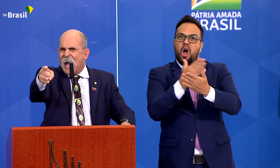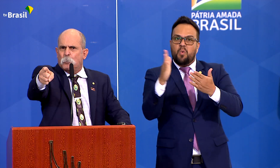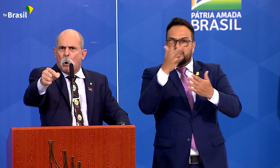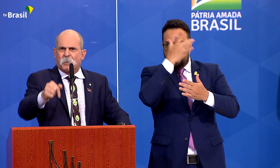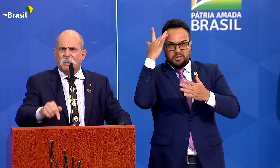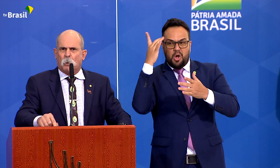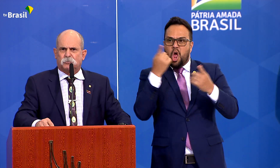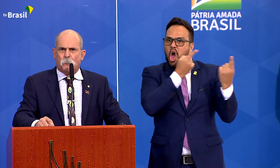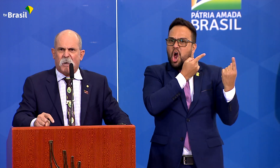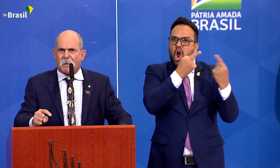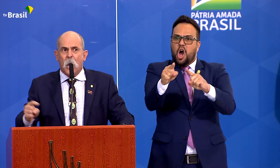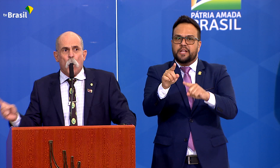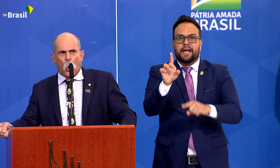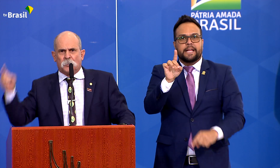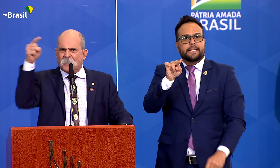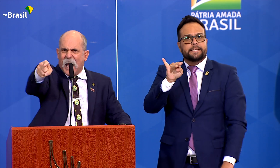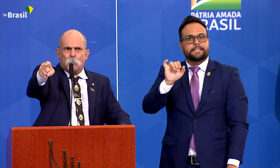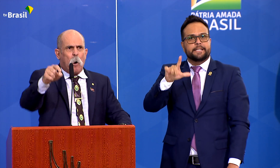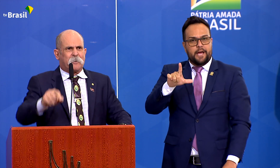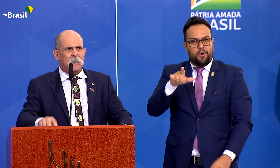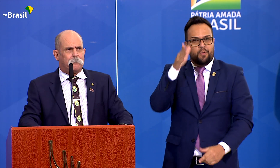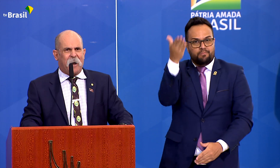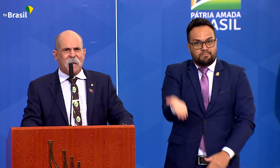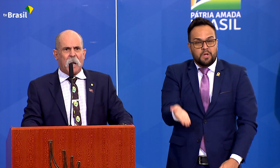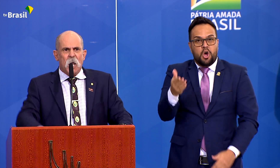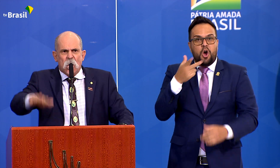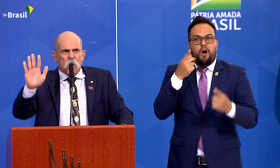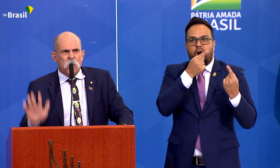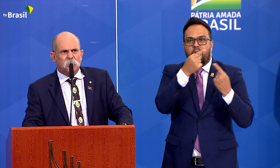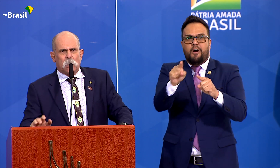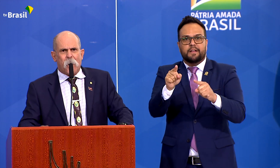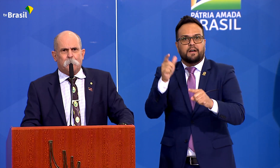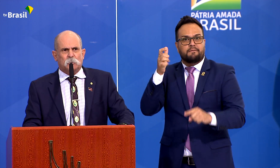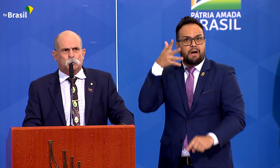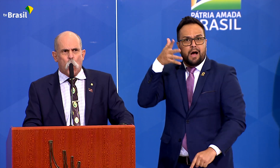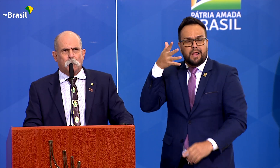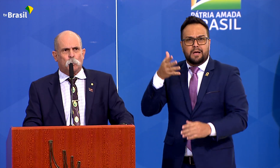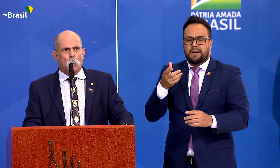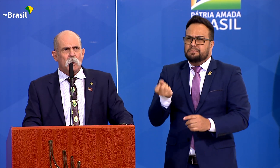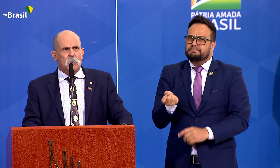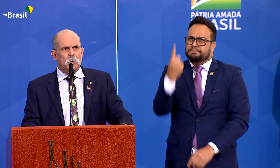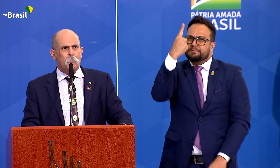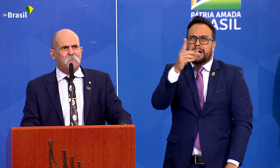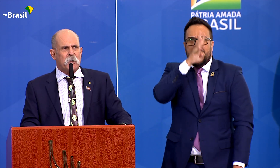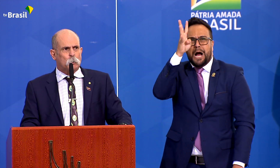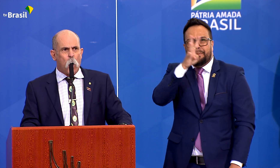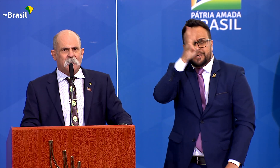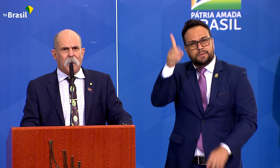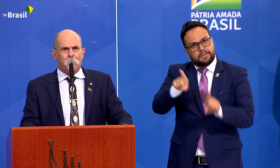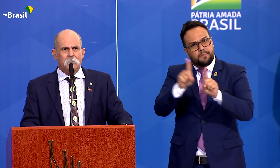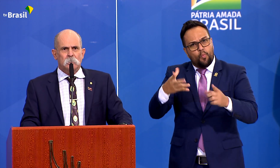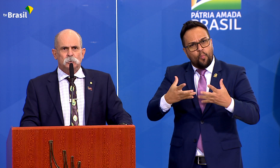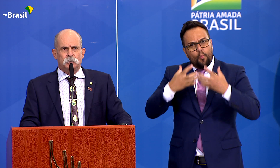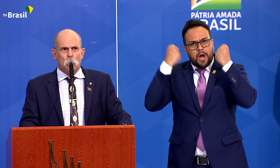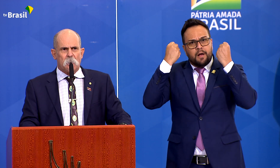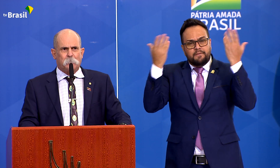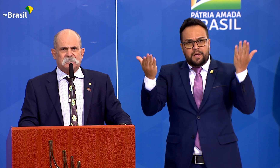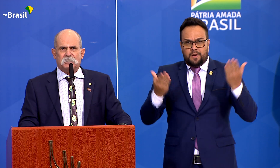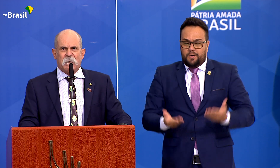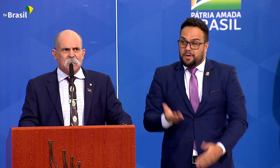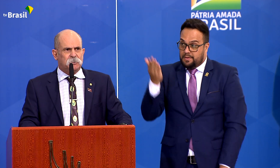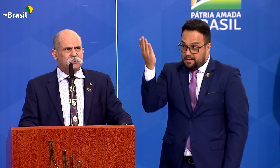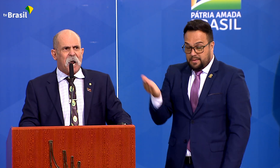gente que é contrário ao Daniel Silveira contrário ao que ele fala visto é um absurdo e uma vergonha